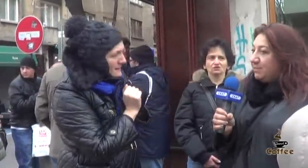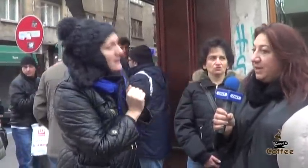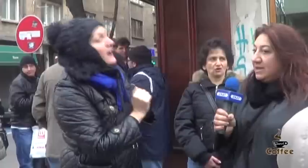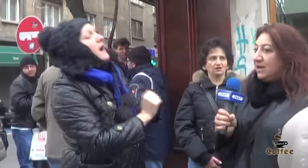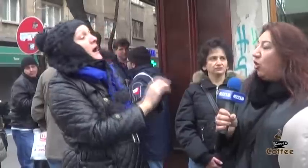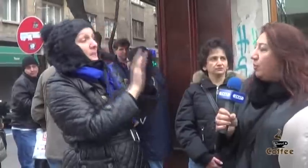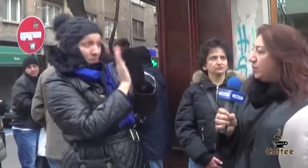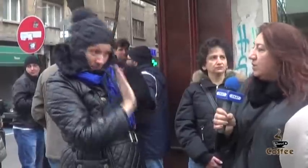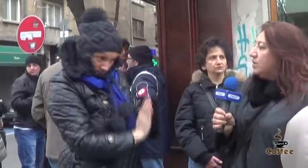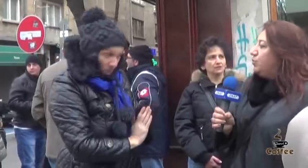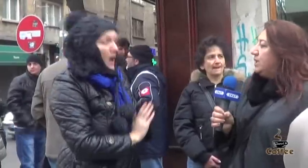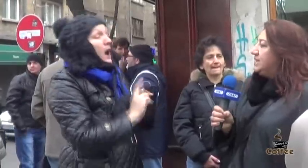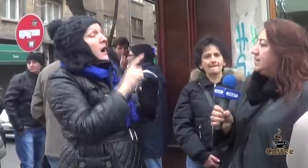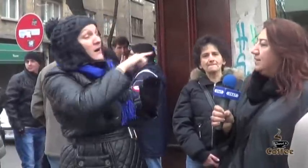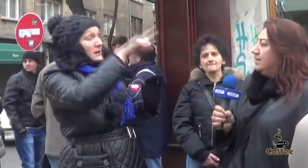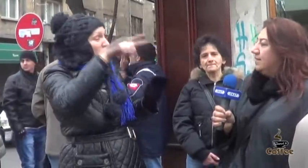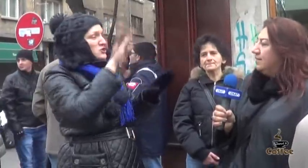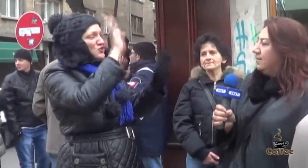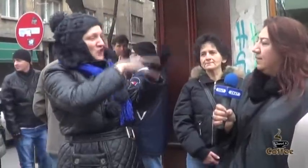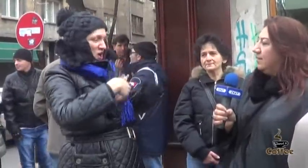пари? За кой е платил на полицията?